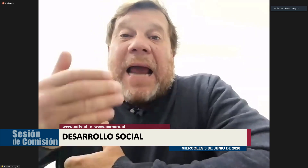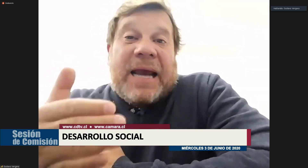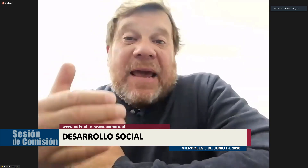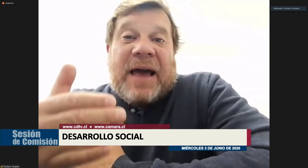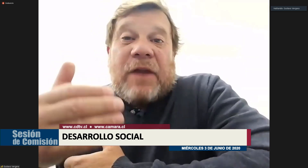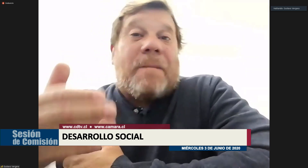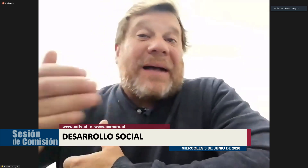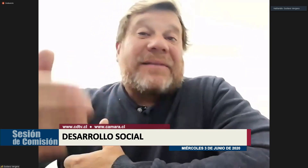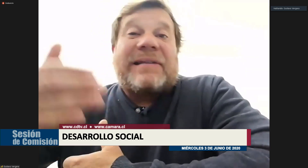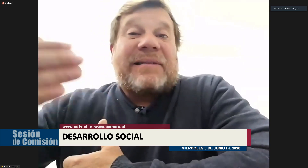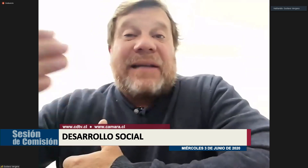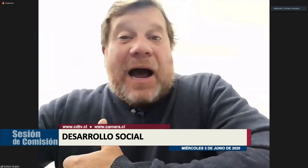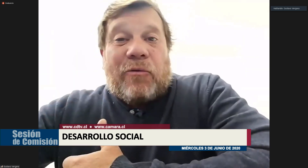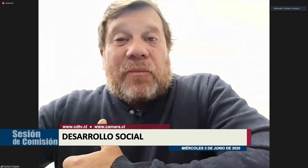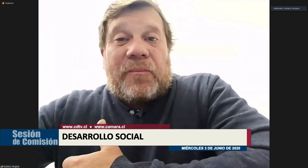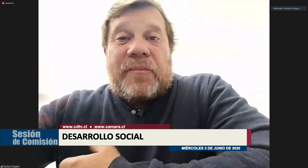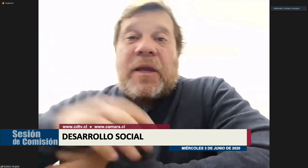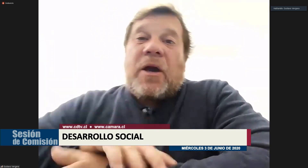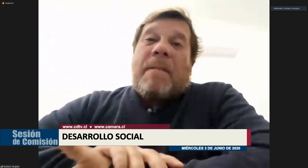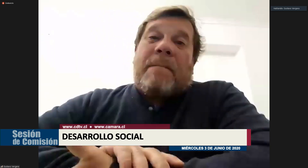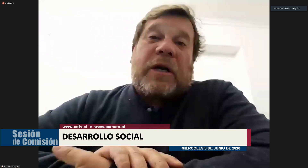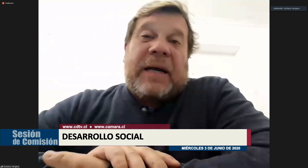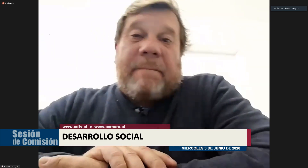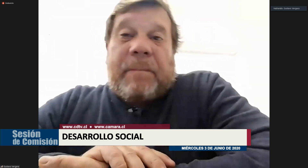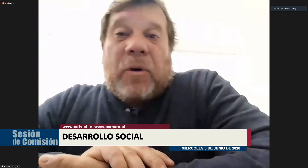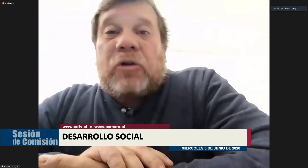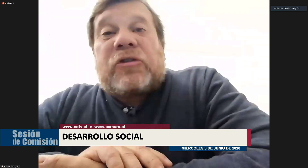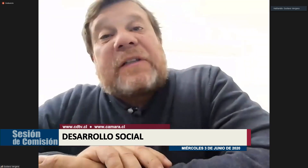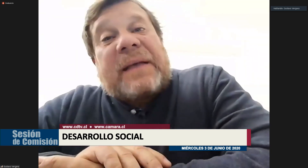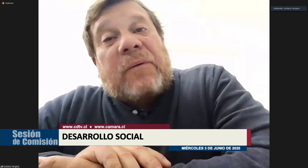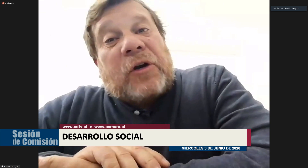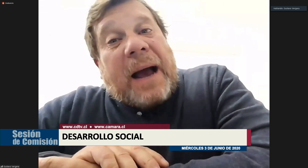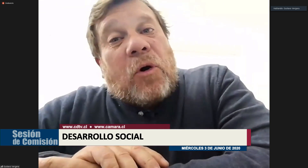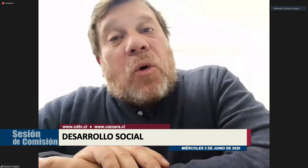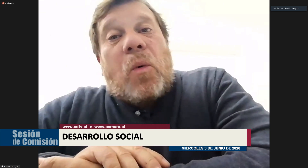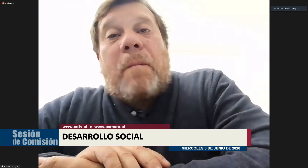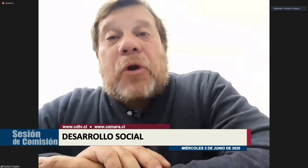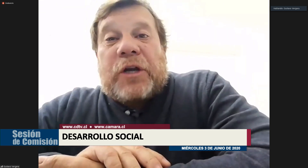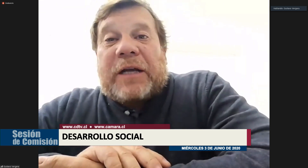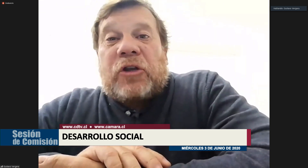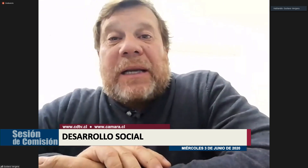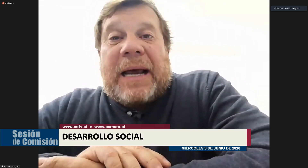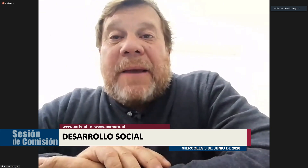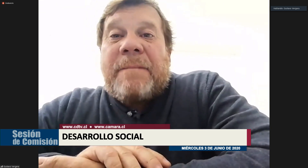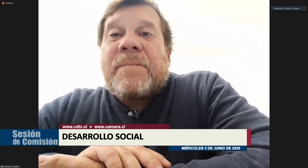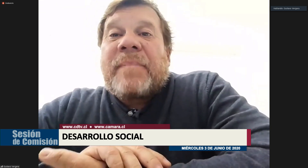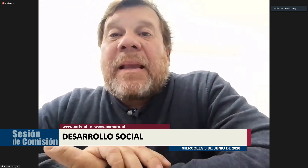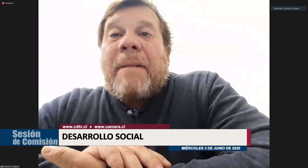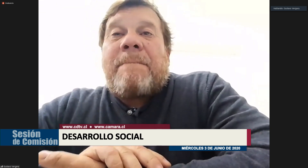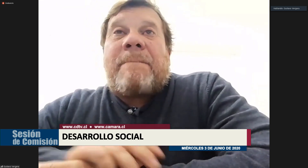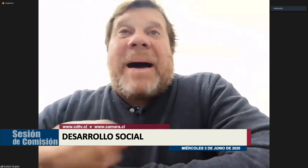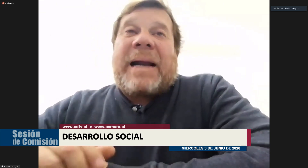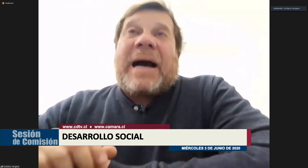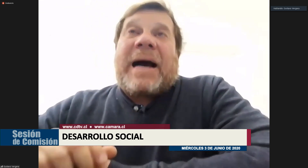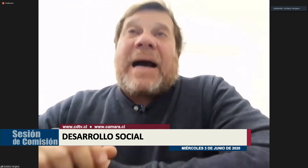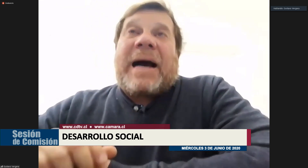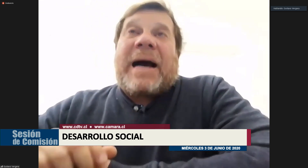queda y no pasa al Senado. Por ejemplo, nosotros desarrollamos un proyecto de ley para...